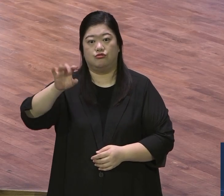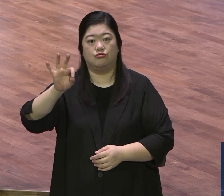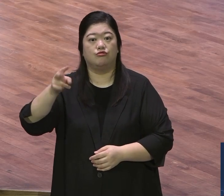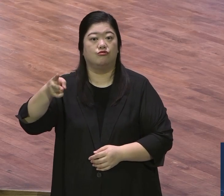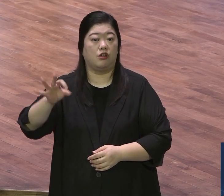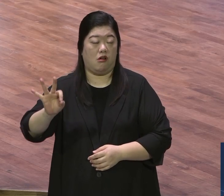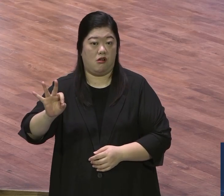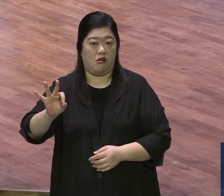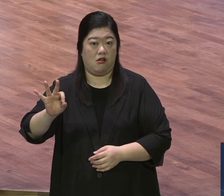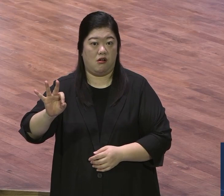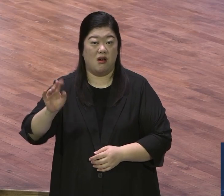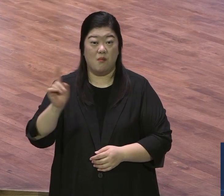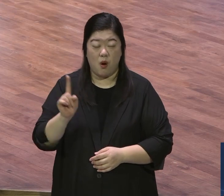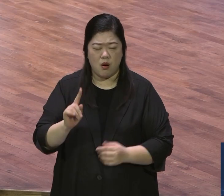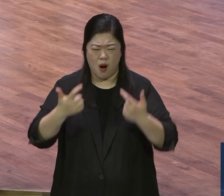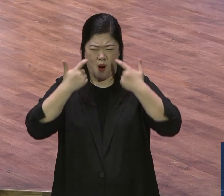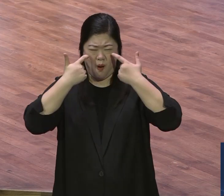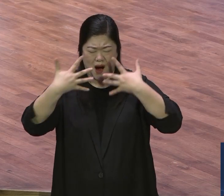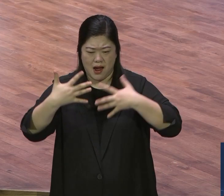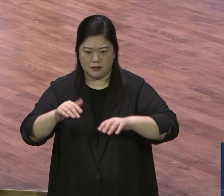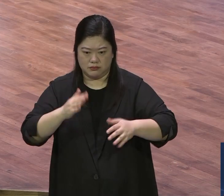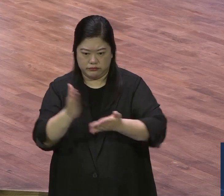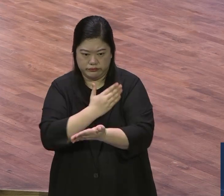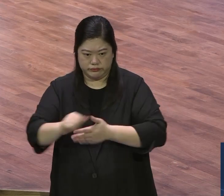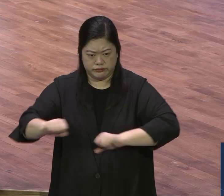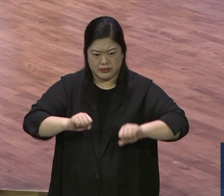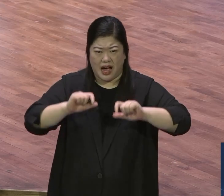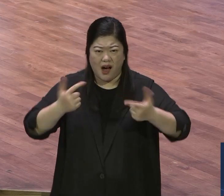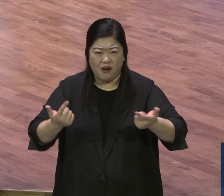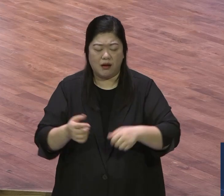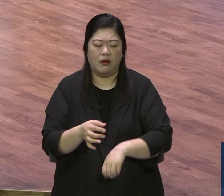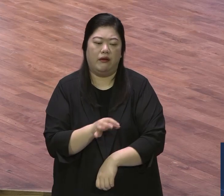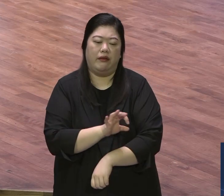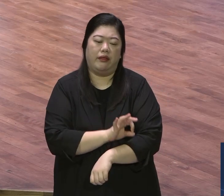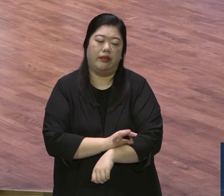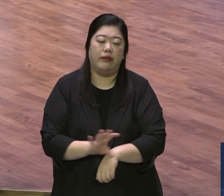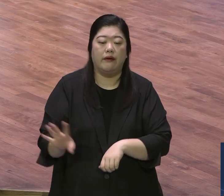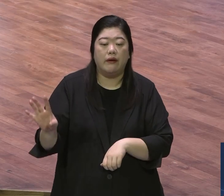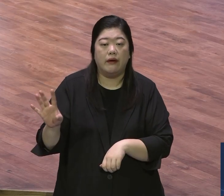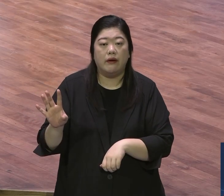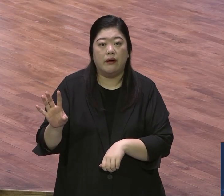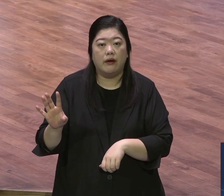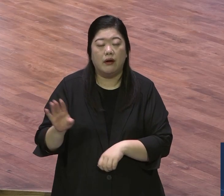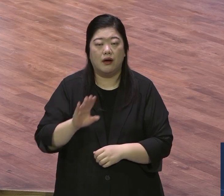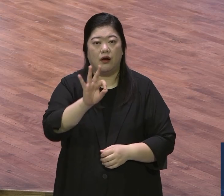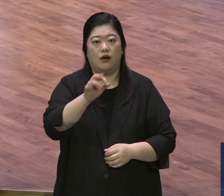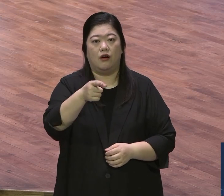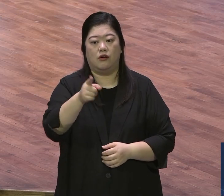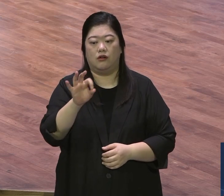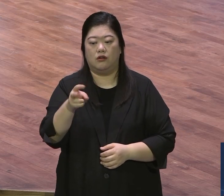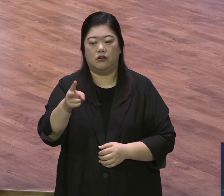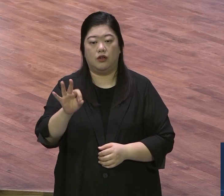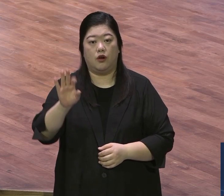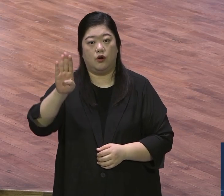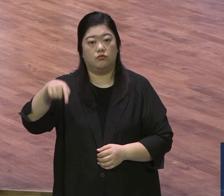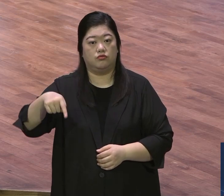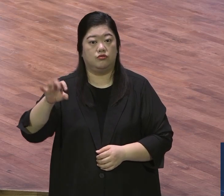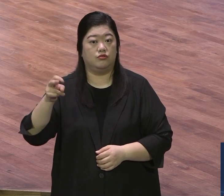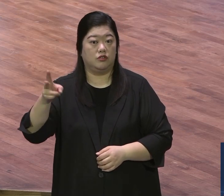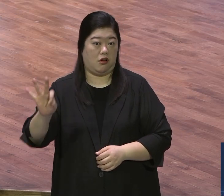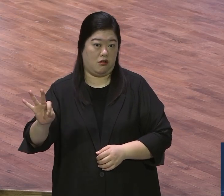의지가 없이 되는대로 행동할 때 이 말을 어영부용이라 그렇게 말하죠 어영부용